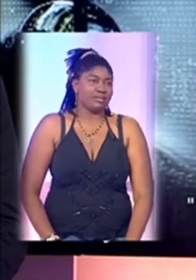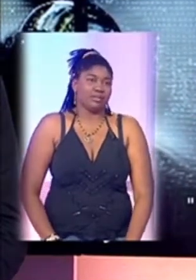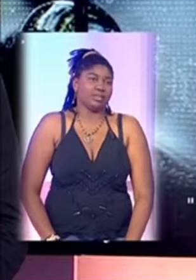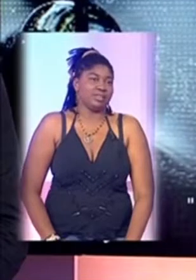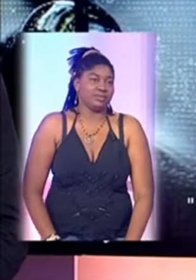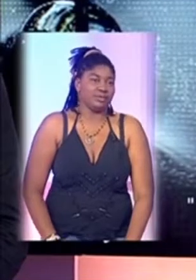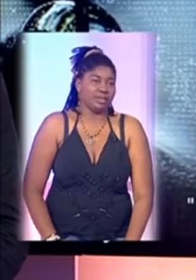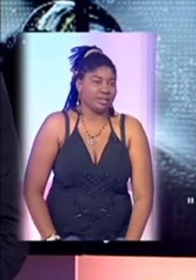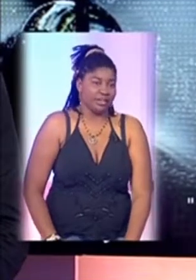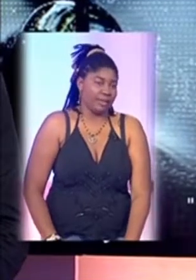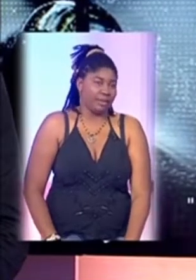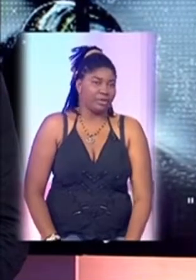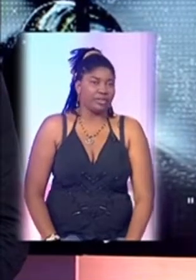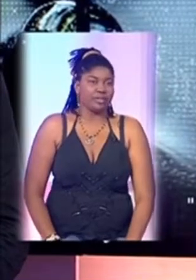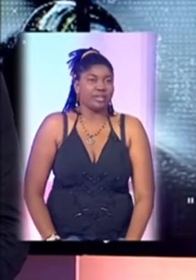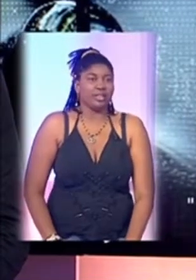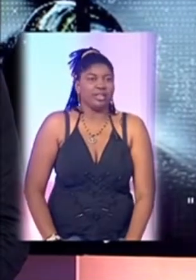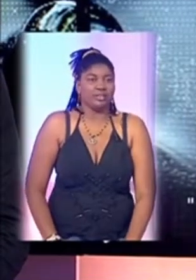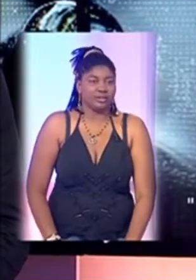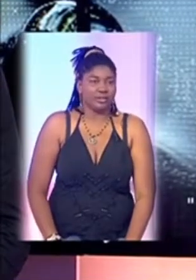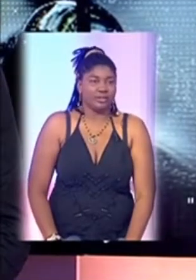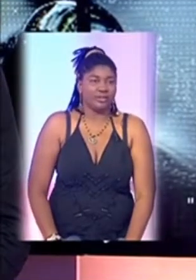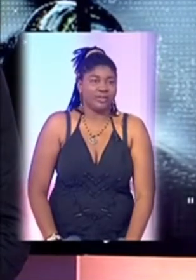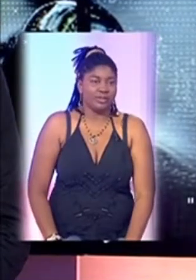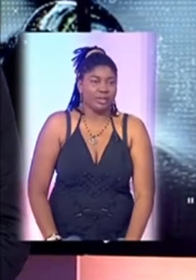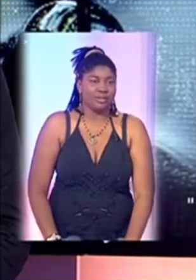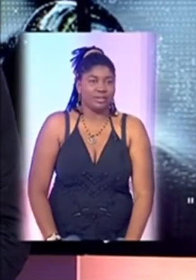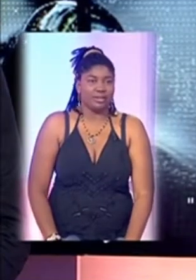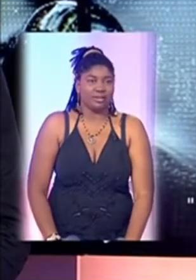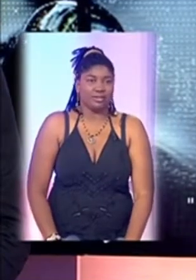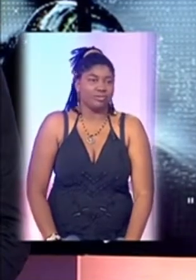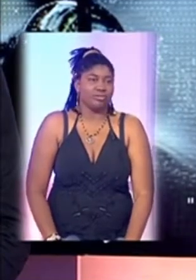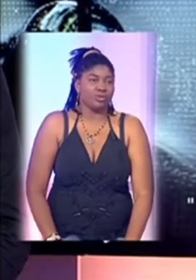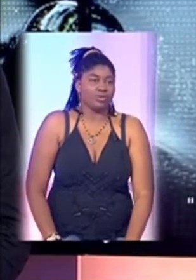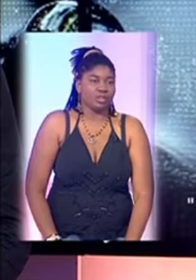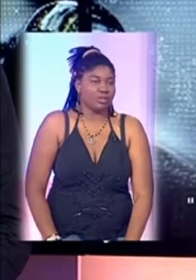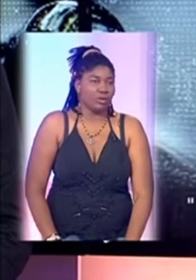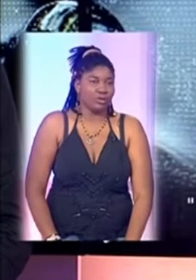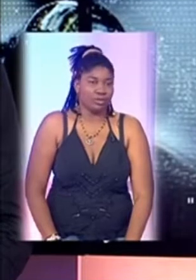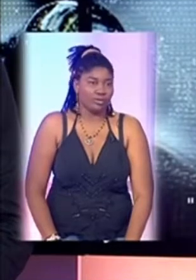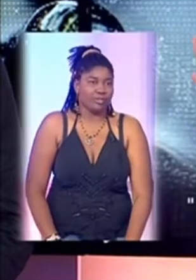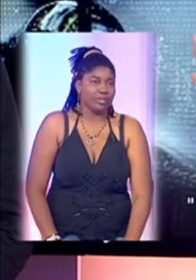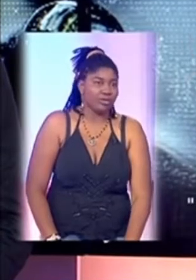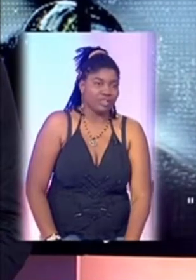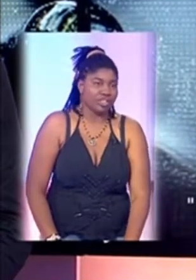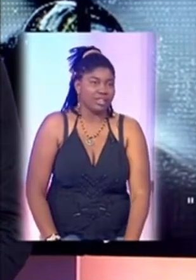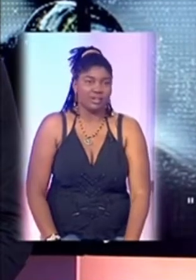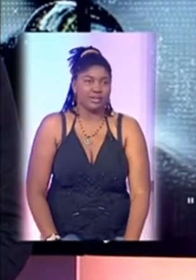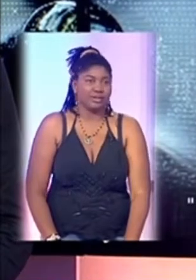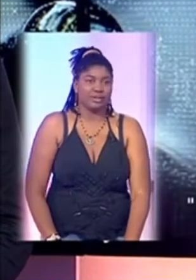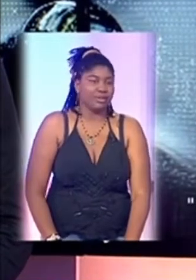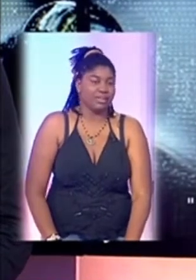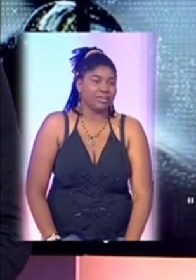visuel, c'est une valeur qui est hyper importante. Donc le visuel, les sourds qui se rencontrent, même